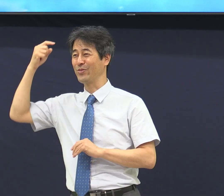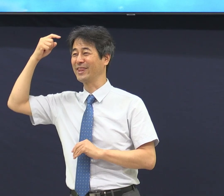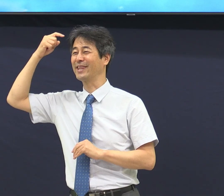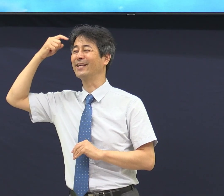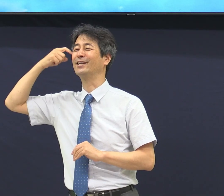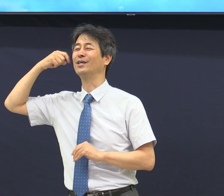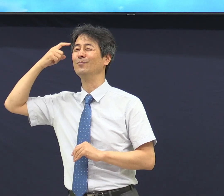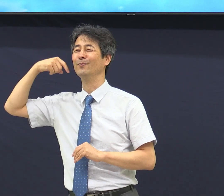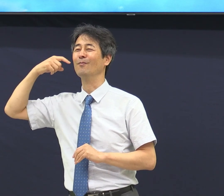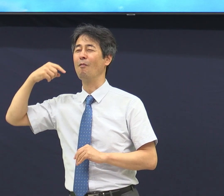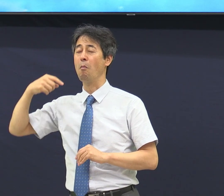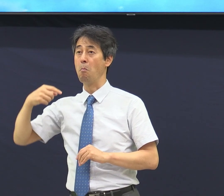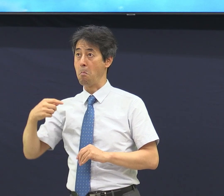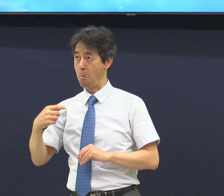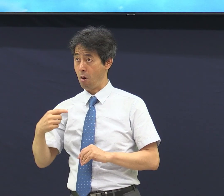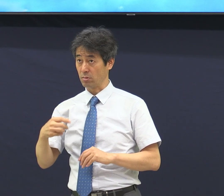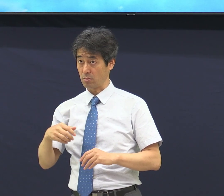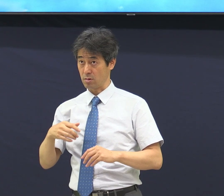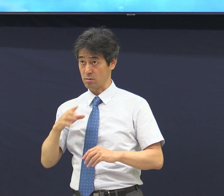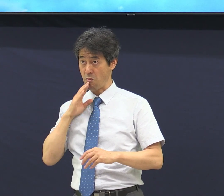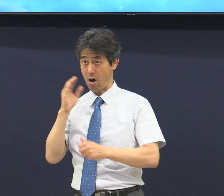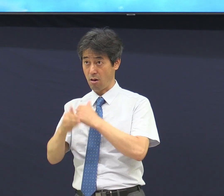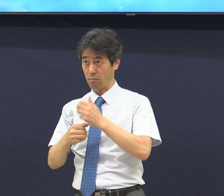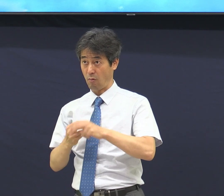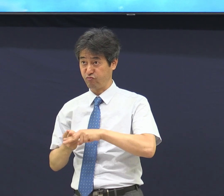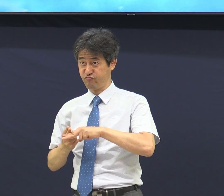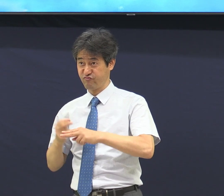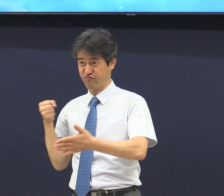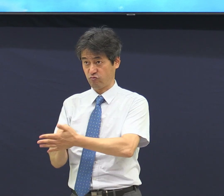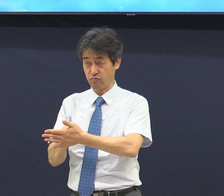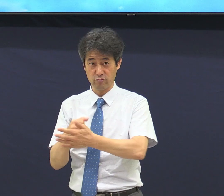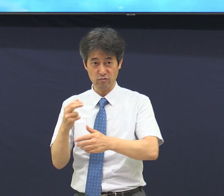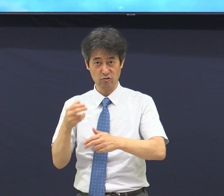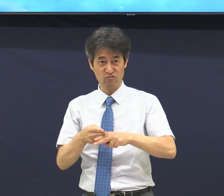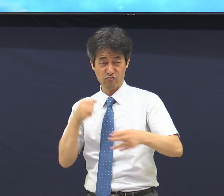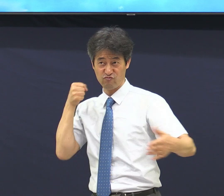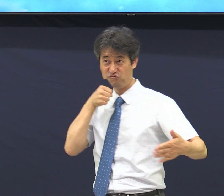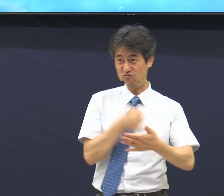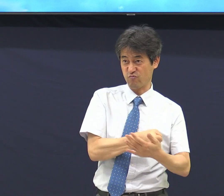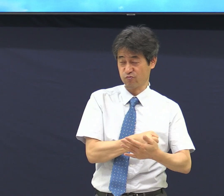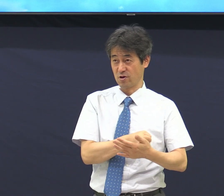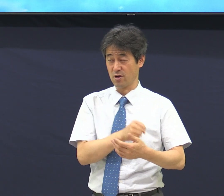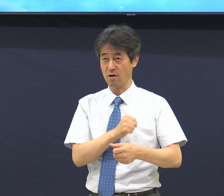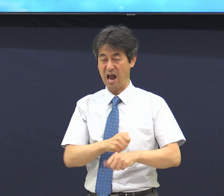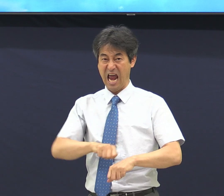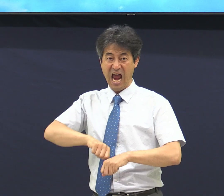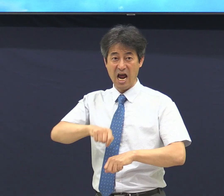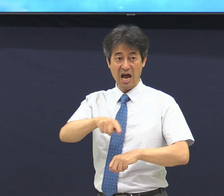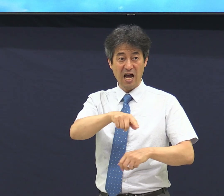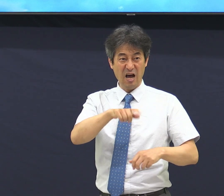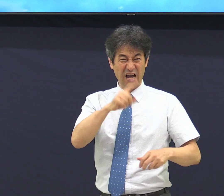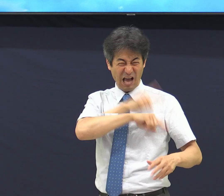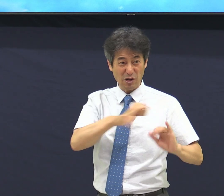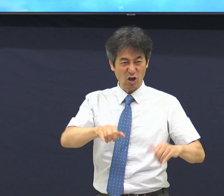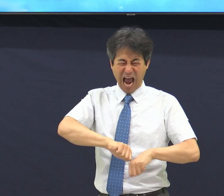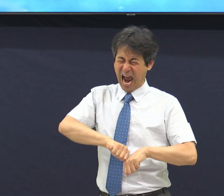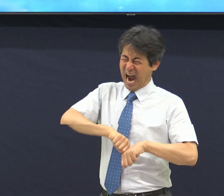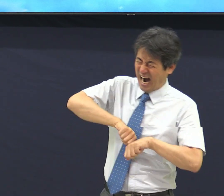너무 심한 말이라고 생각할 수 있습니다. 주님께서 결정하시고 악한